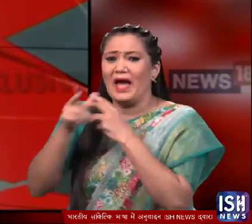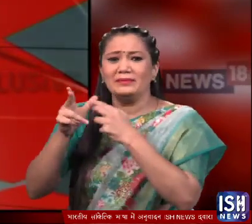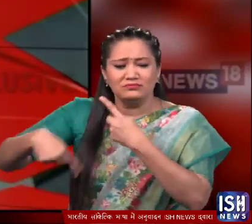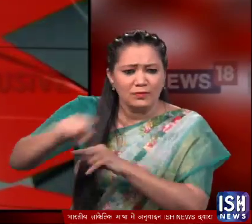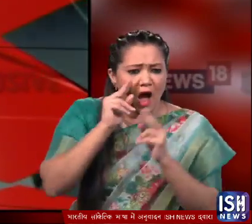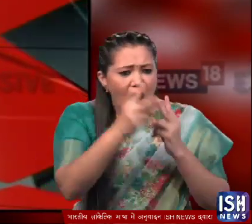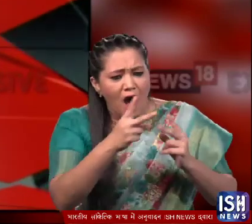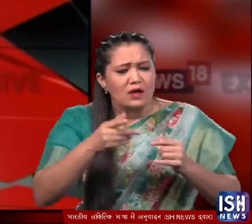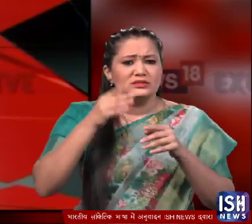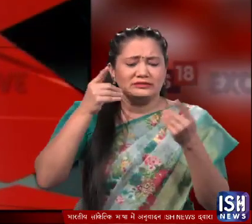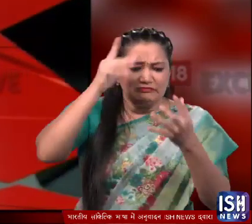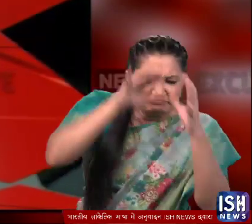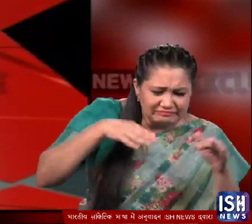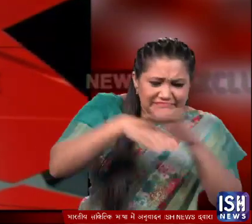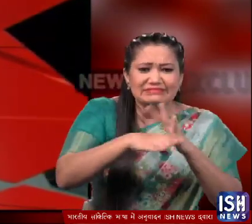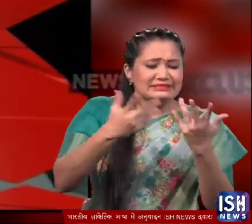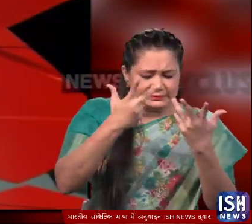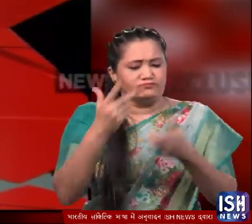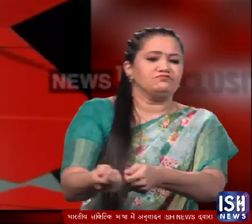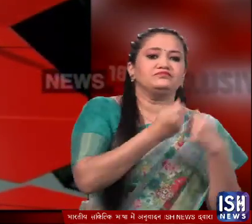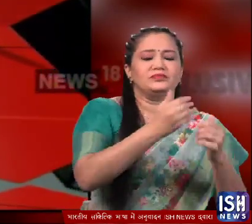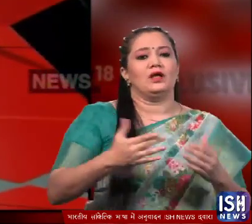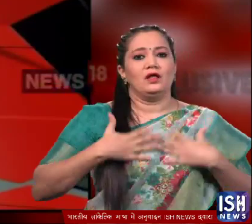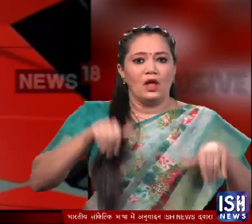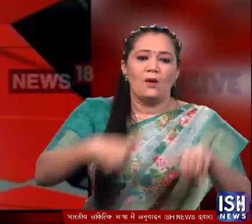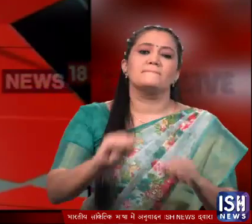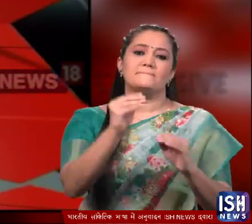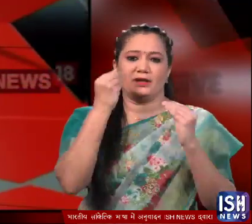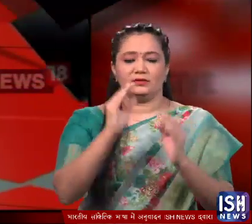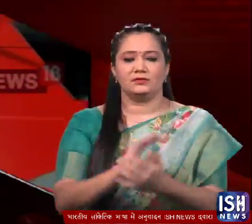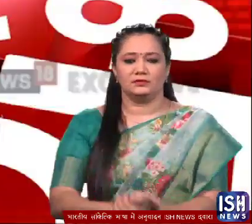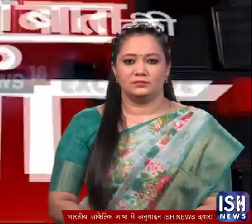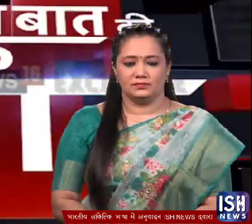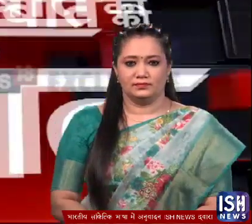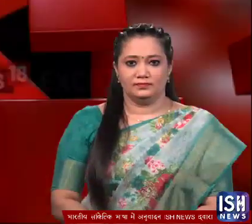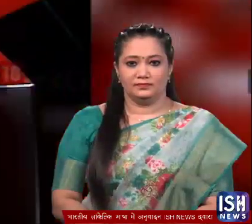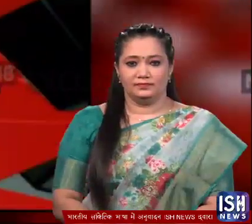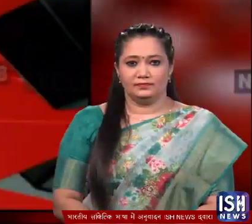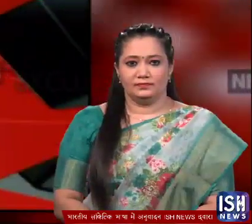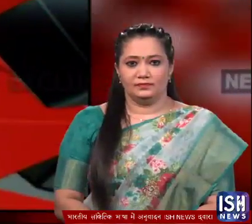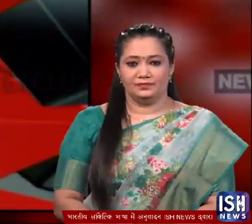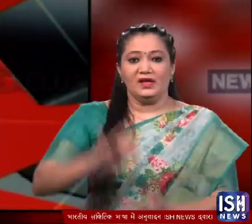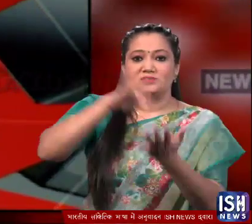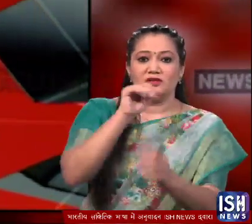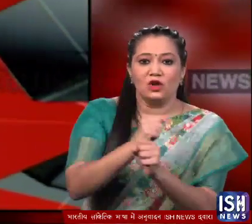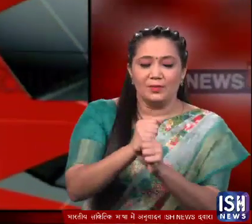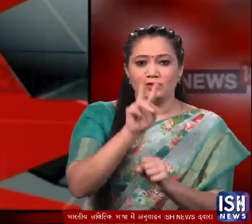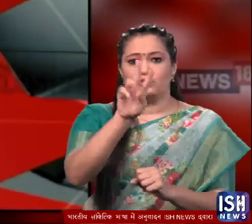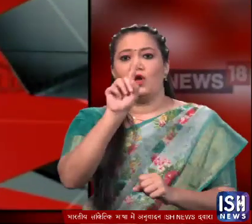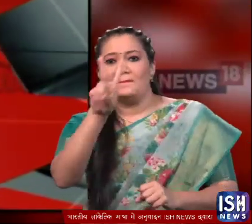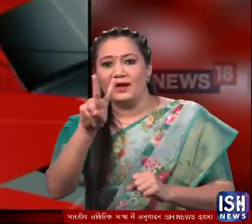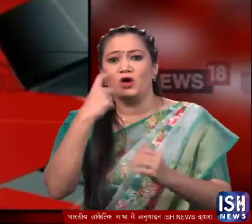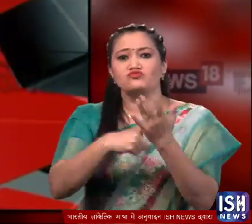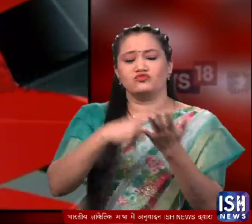बर्फ में दफन से होने से उन्हें बचा लिया और अब उनकी हालात खतरे से बाहर बताए जा रहे हैं। केंद्र सरकार ने 2012